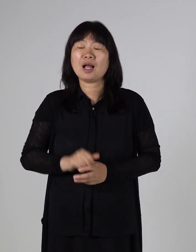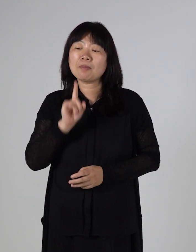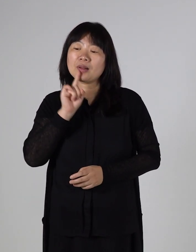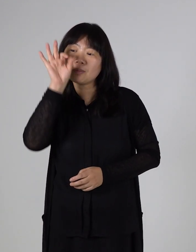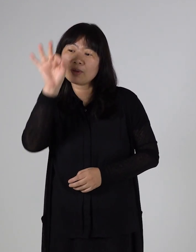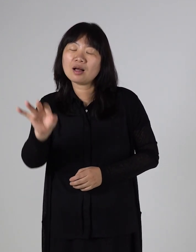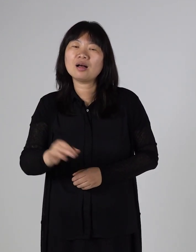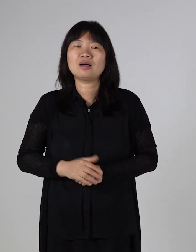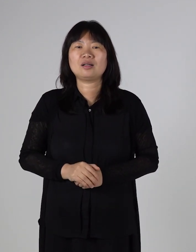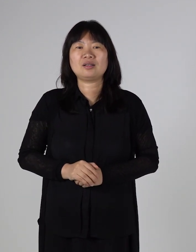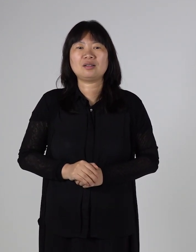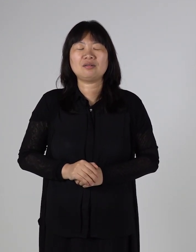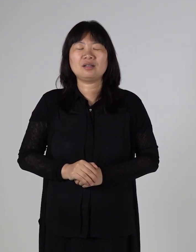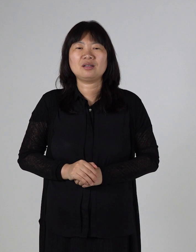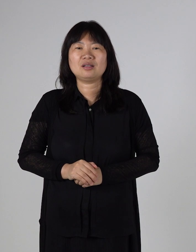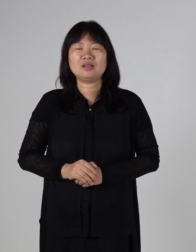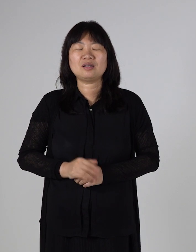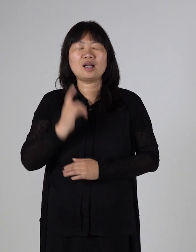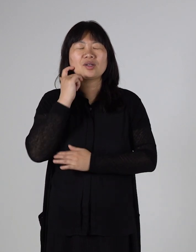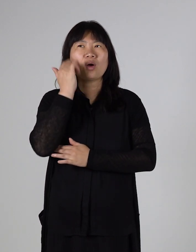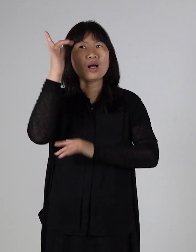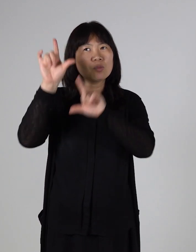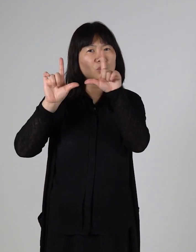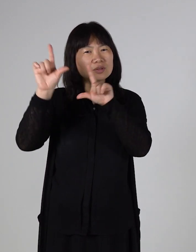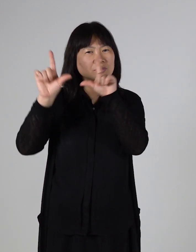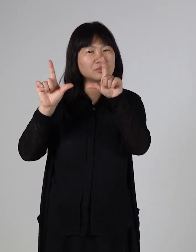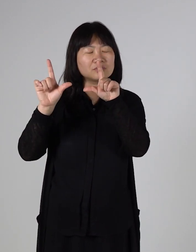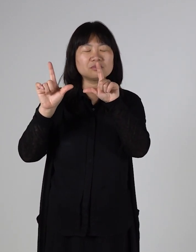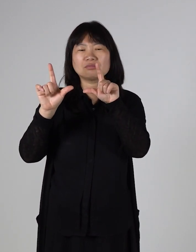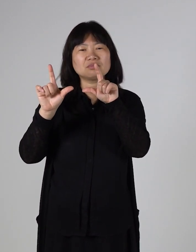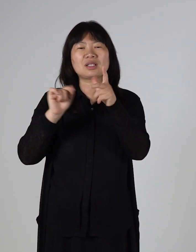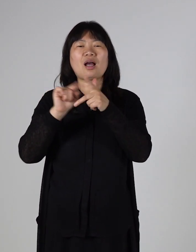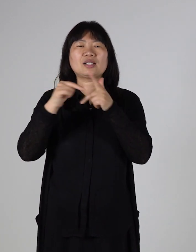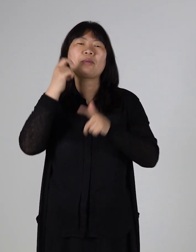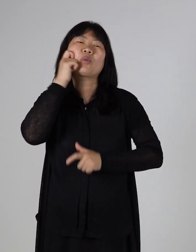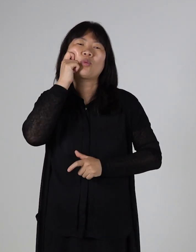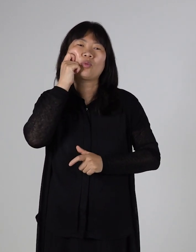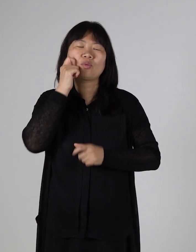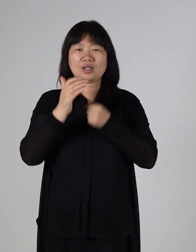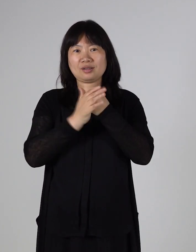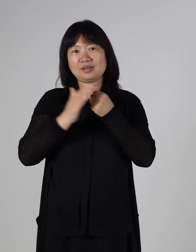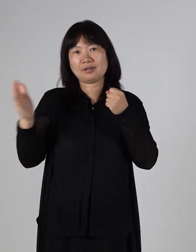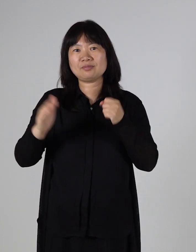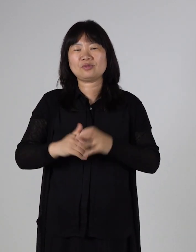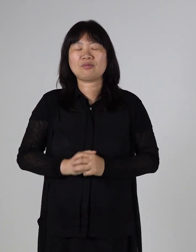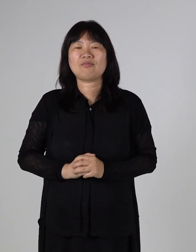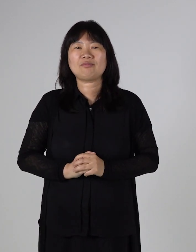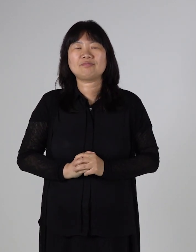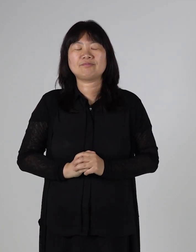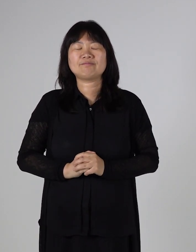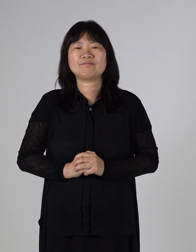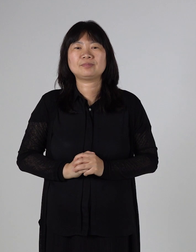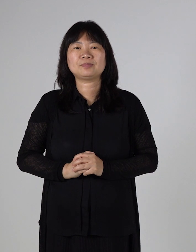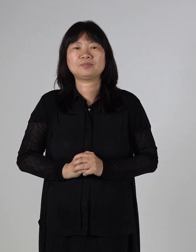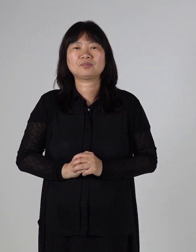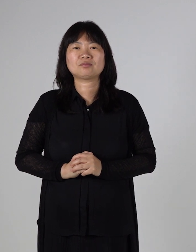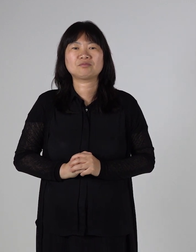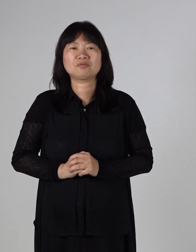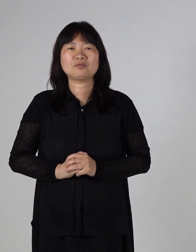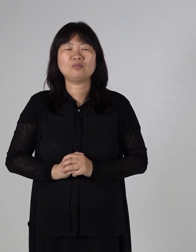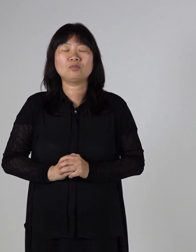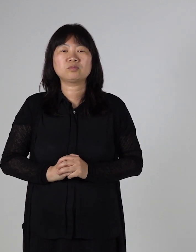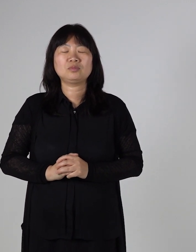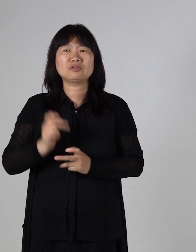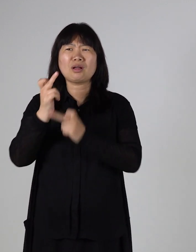얘기해봐야 이들이 지금 그 영광의 실체를 잘 지금 이해를 못하고 있는 상황인데, 그 엉뚱한 소리